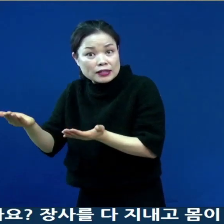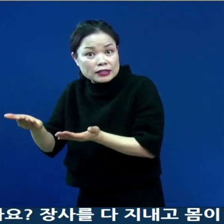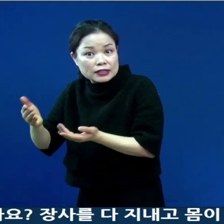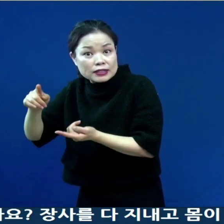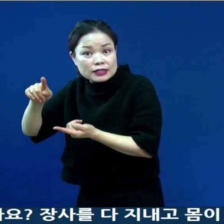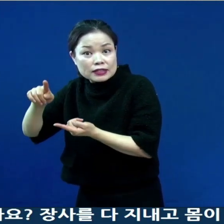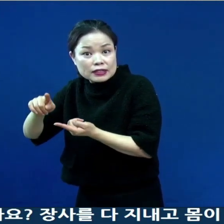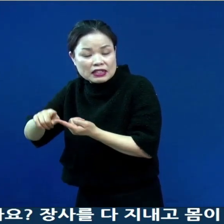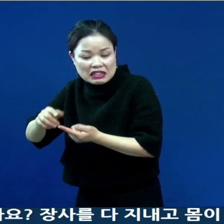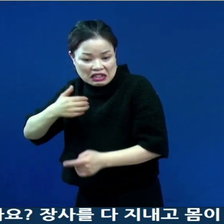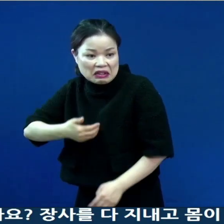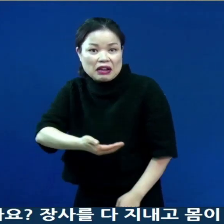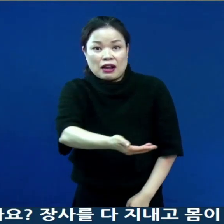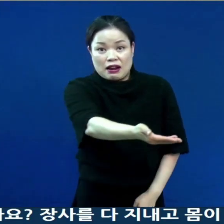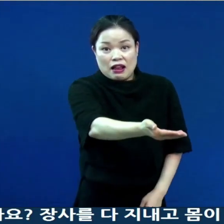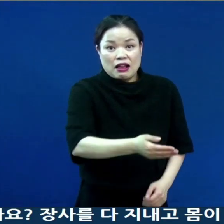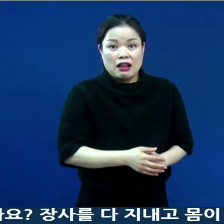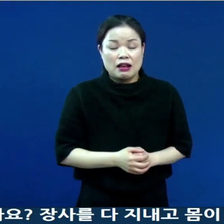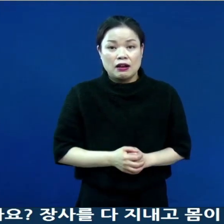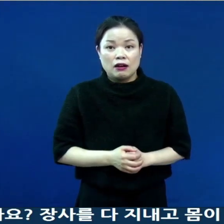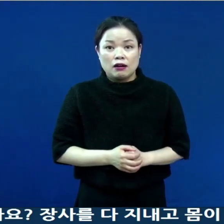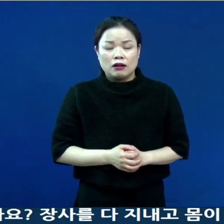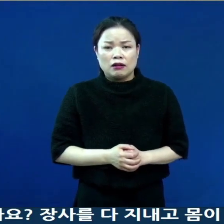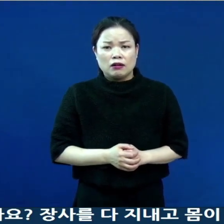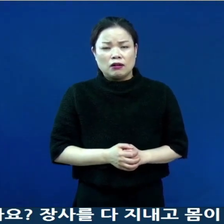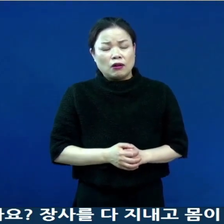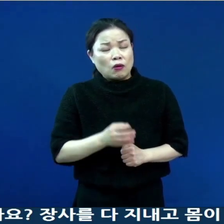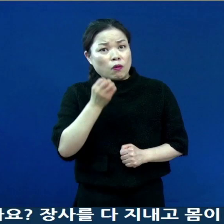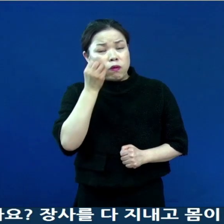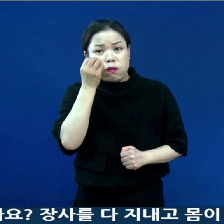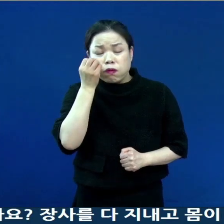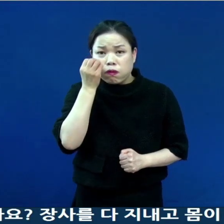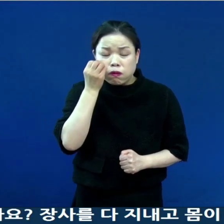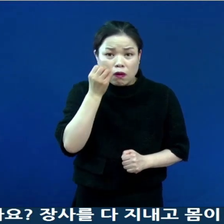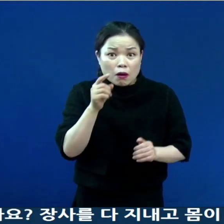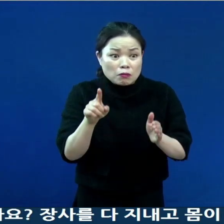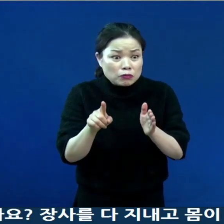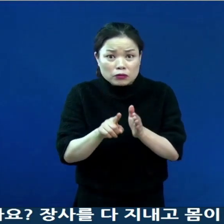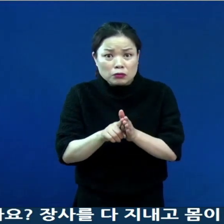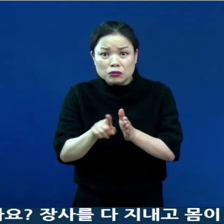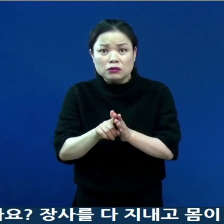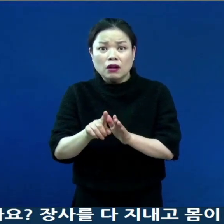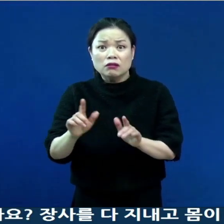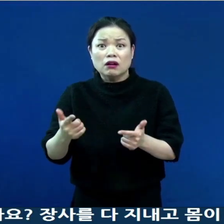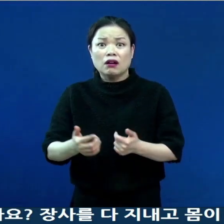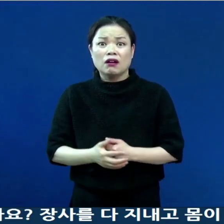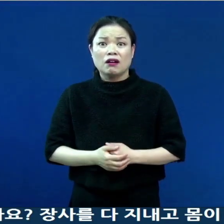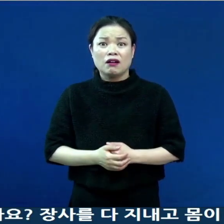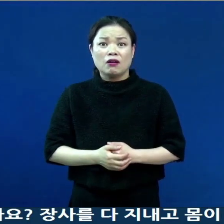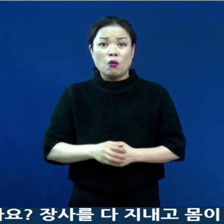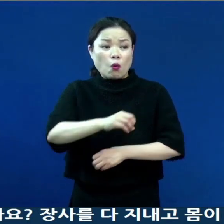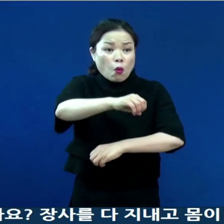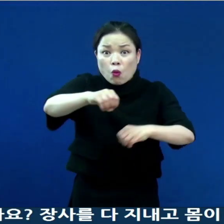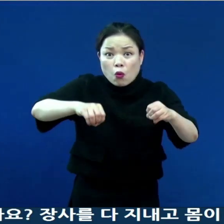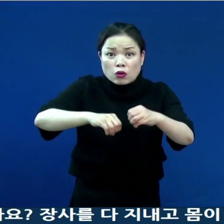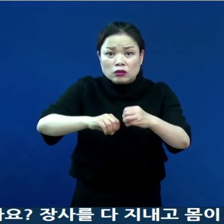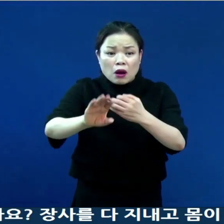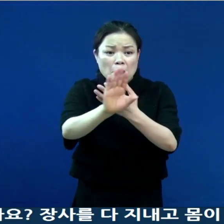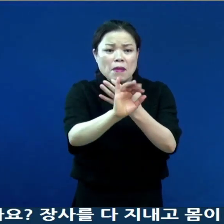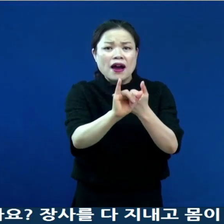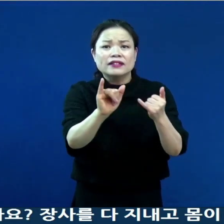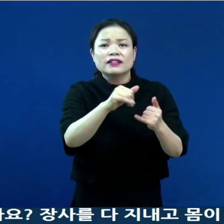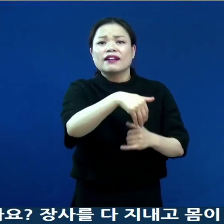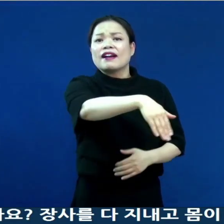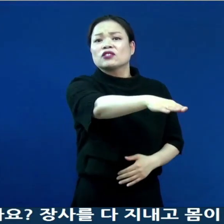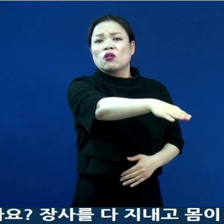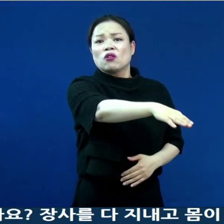하신 일을 알리리라. 이것도 아이러니. 믿어야 되는데 안 믿어요. 그리고 오히려